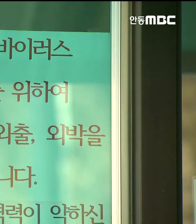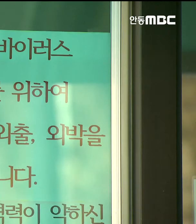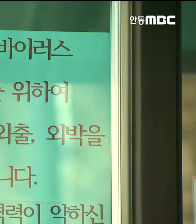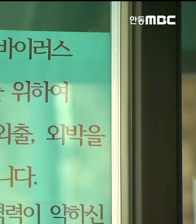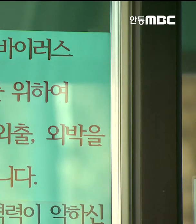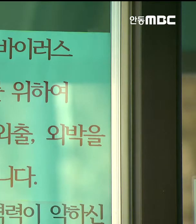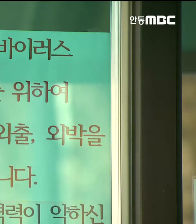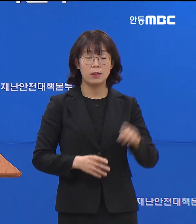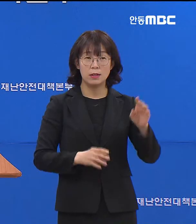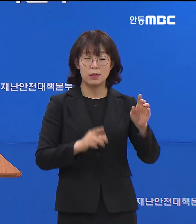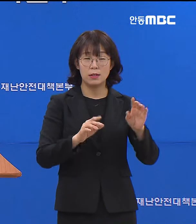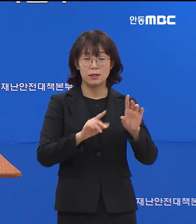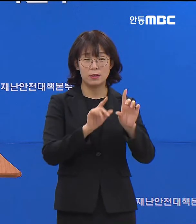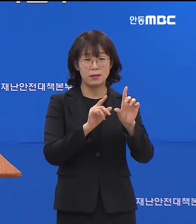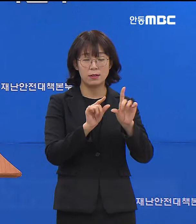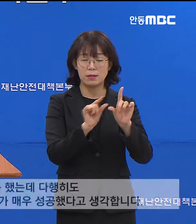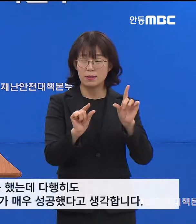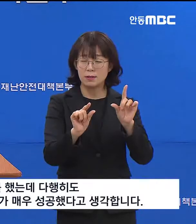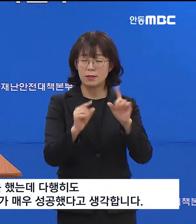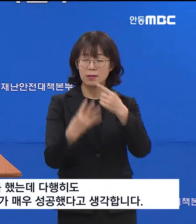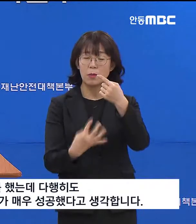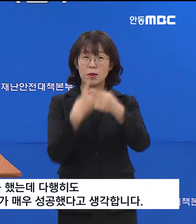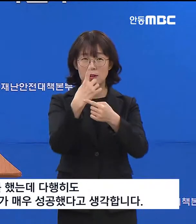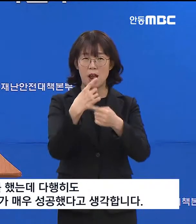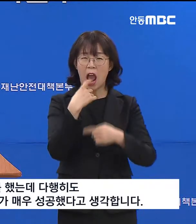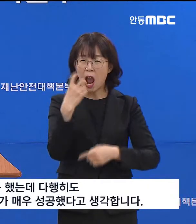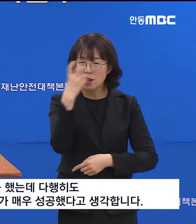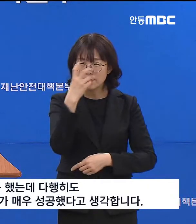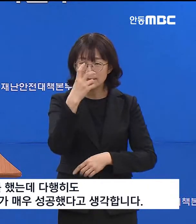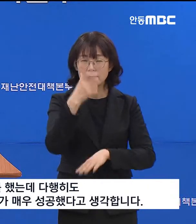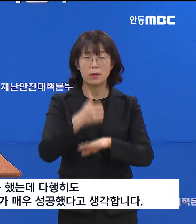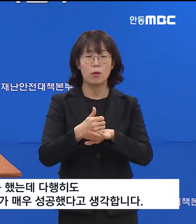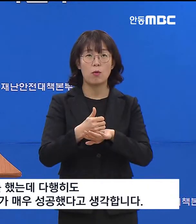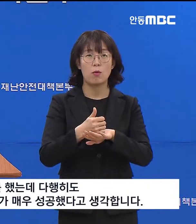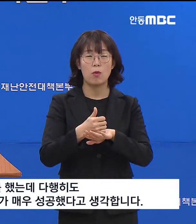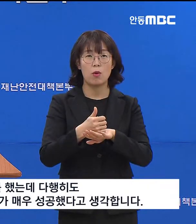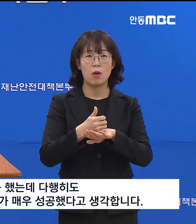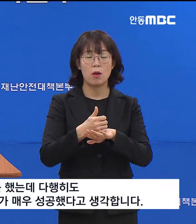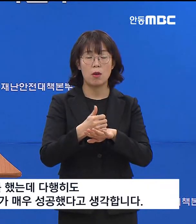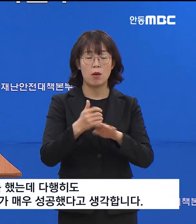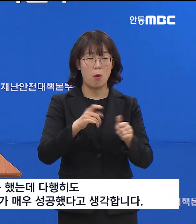않았습니다. 4분의 1 검체를 했는데 다행히도 한 명도